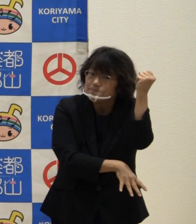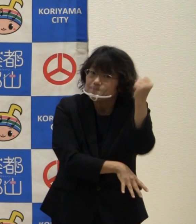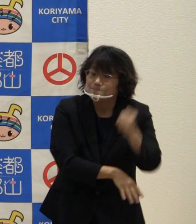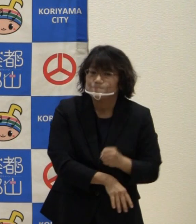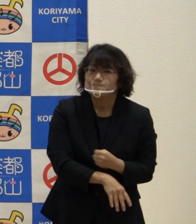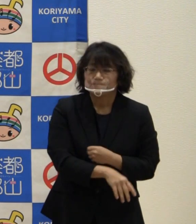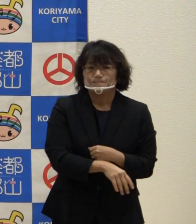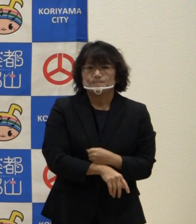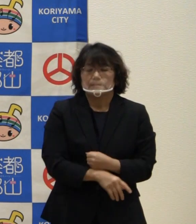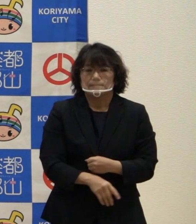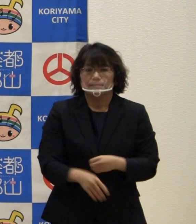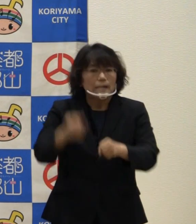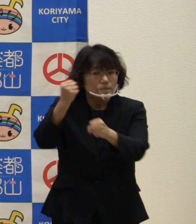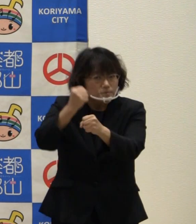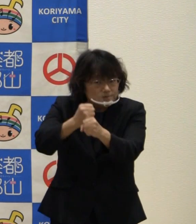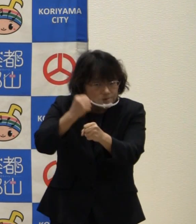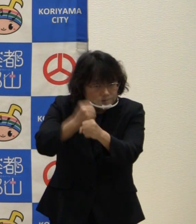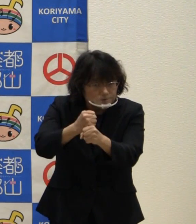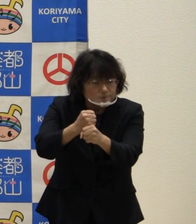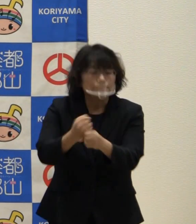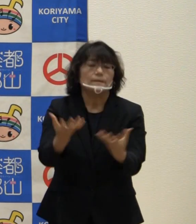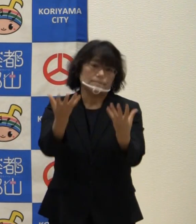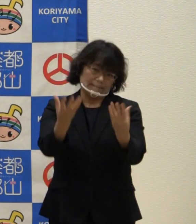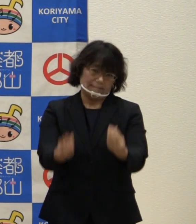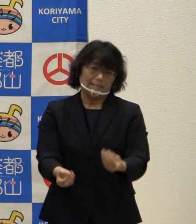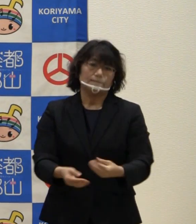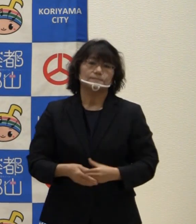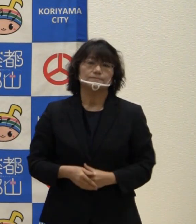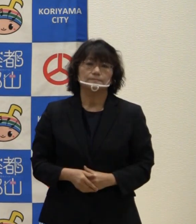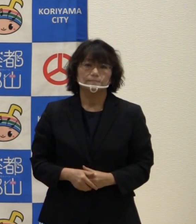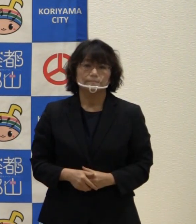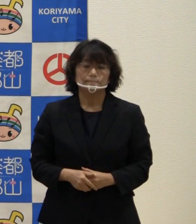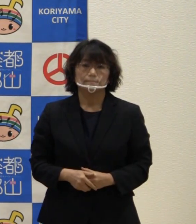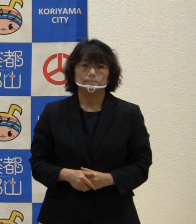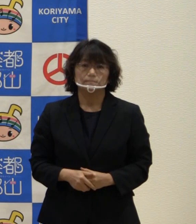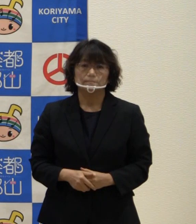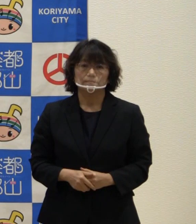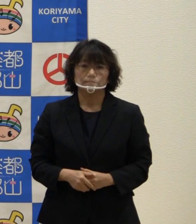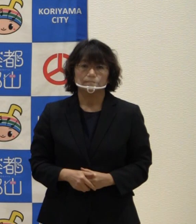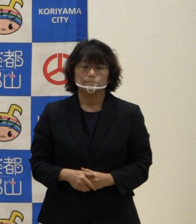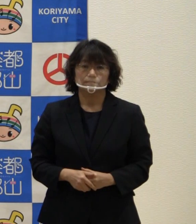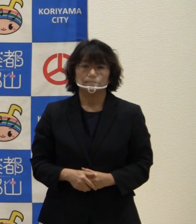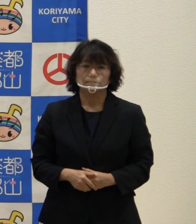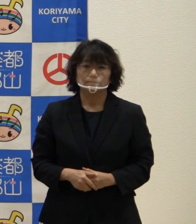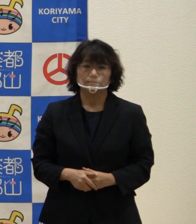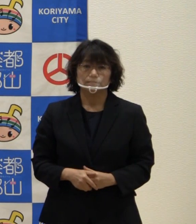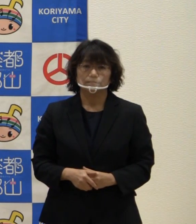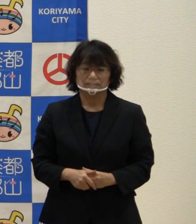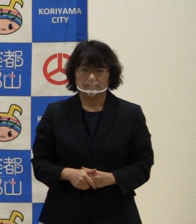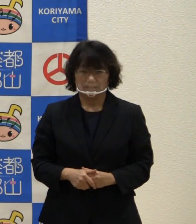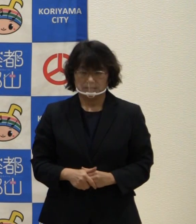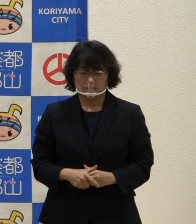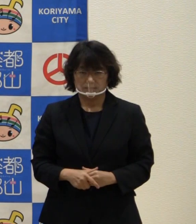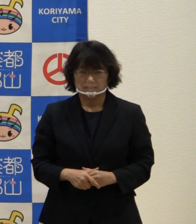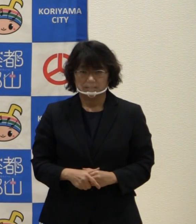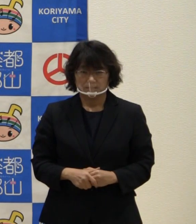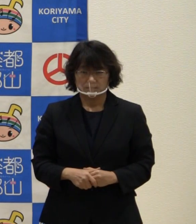り込みまして予算を組ませていただきました。この